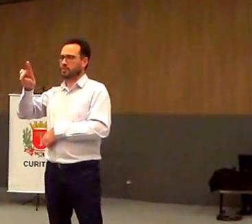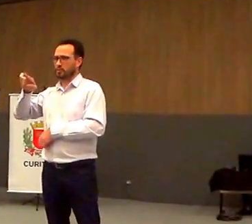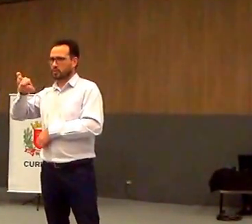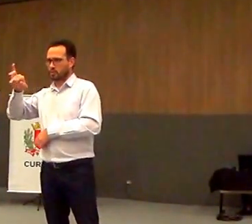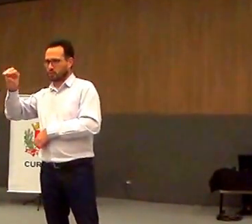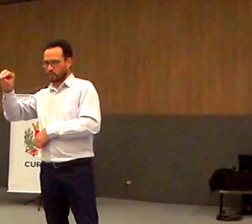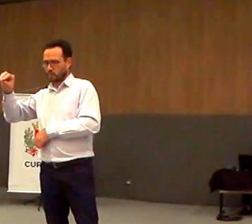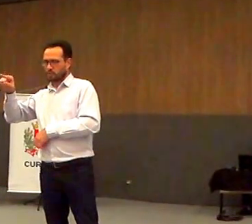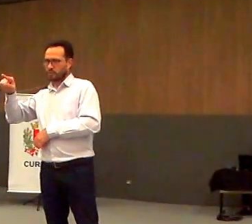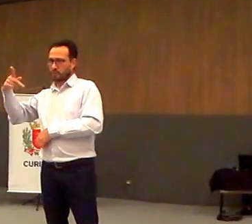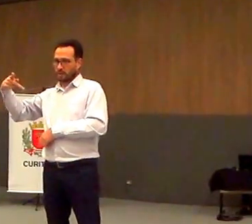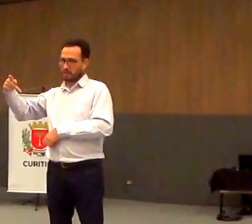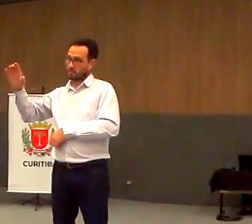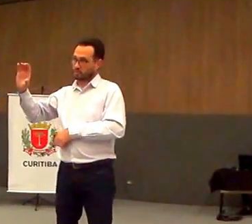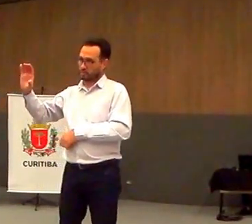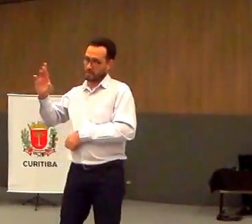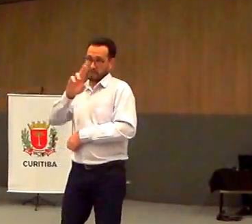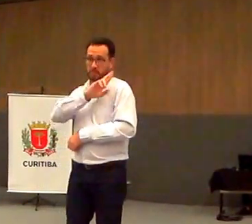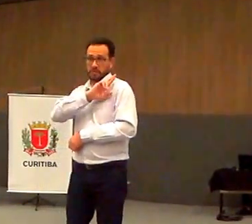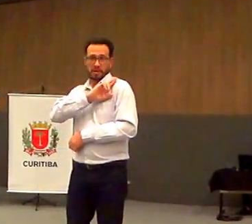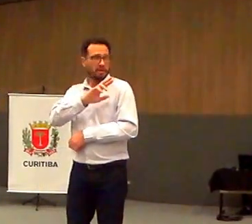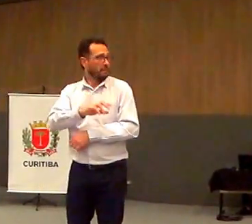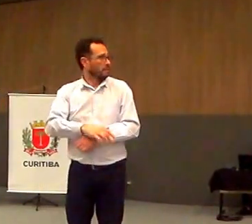nacional da pastoral da pessoa idosa.